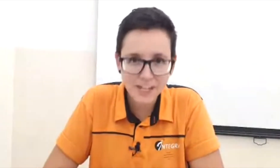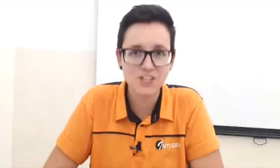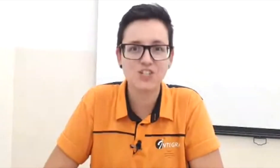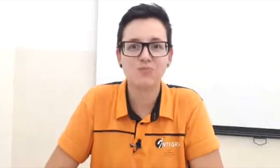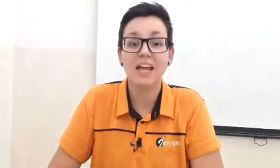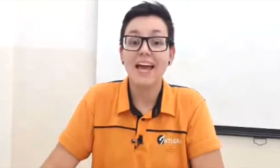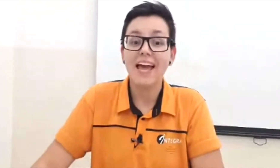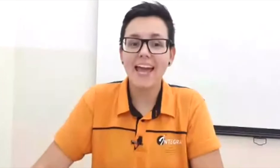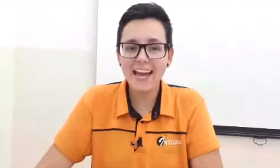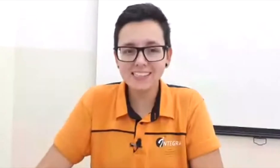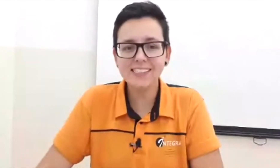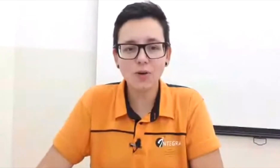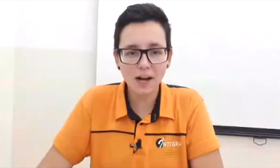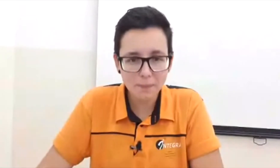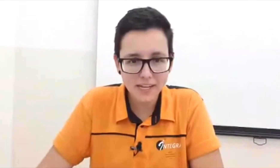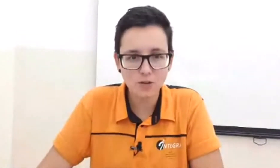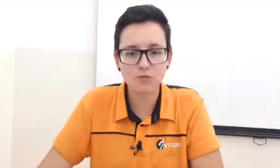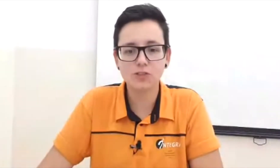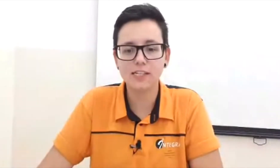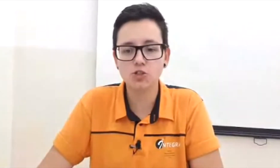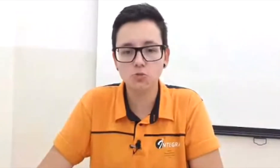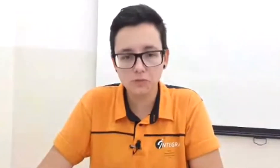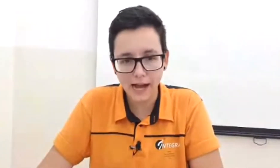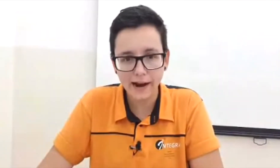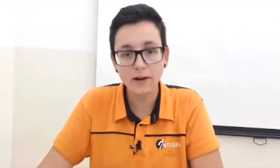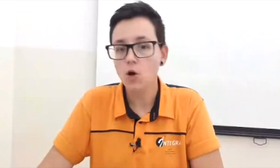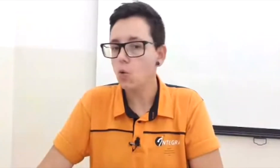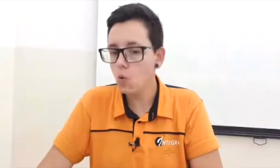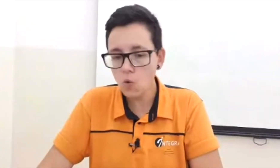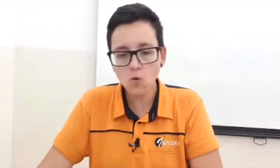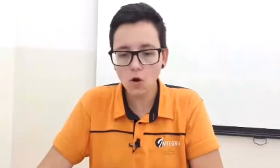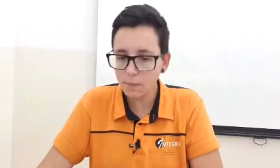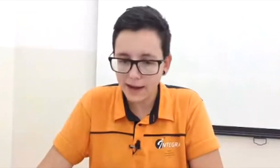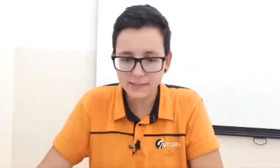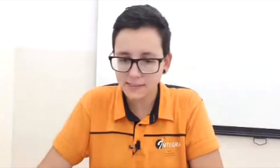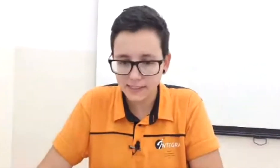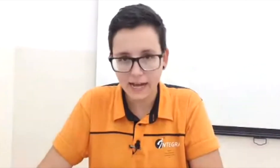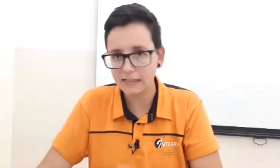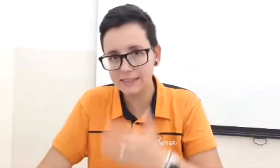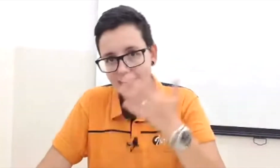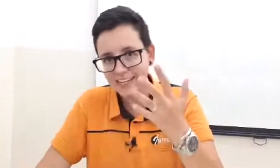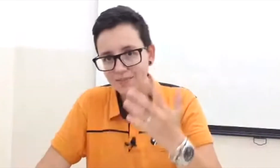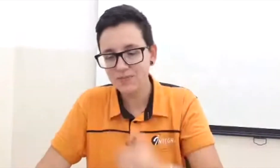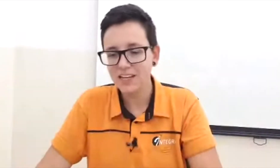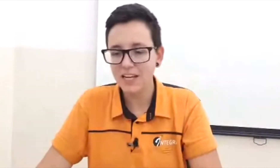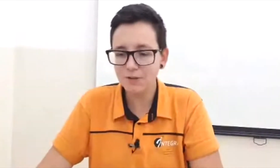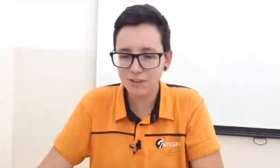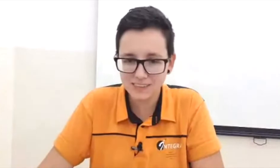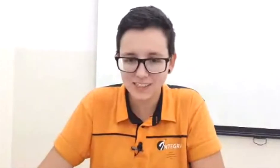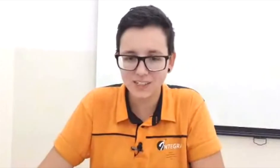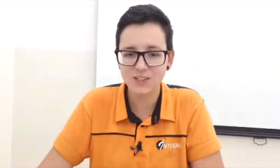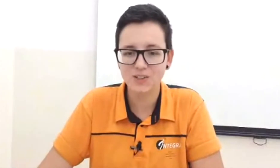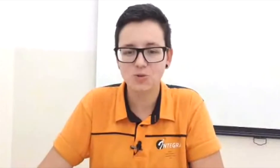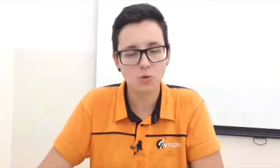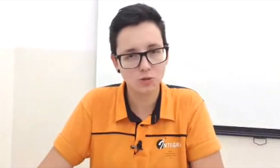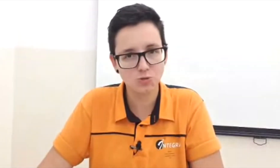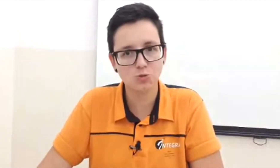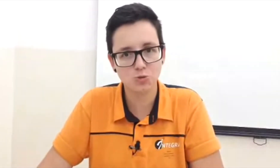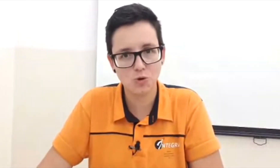Exatamente. Esse é o caminho, você juntar um ou mais sinais aí e fazer com que o surdo